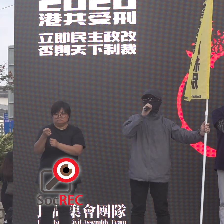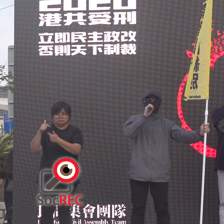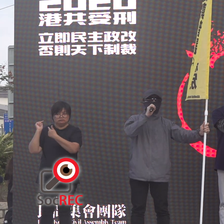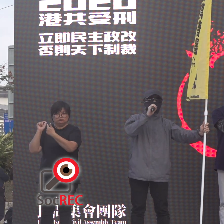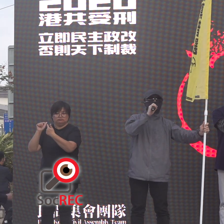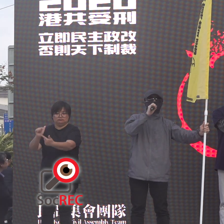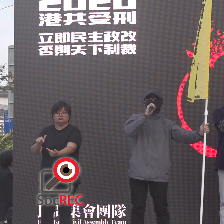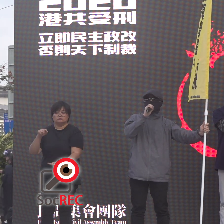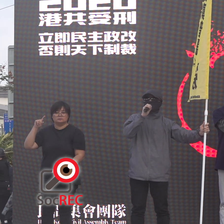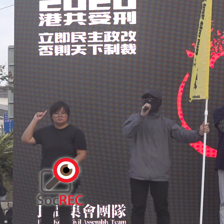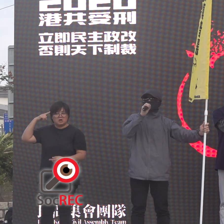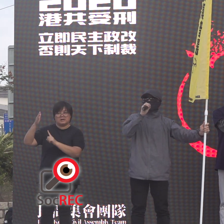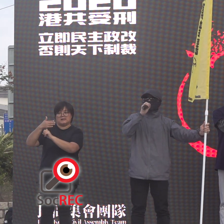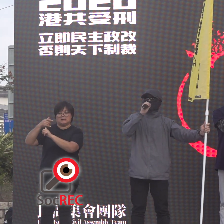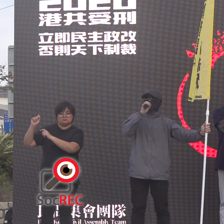國旗。